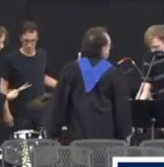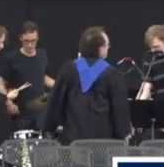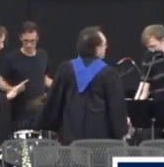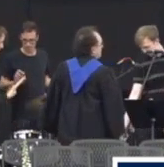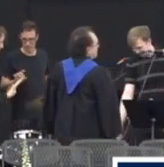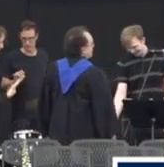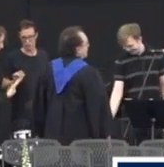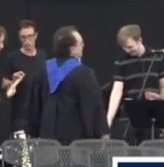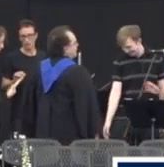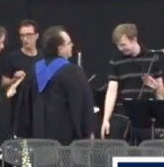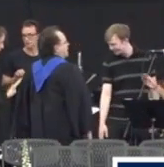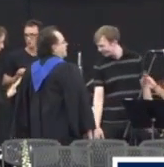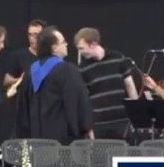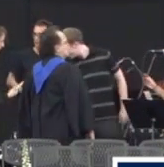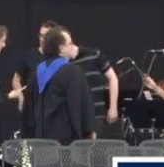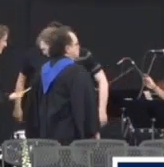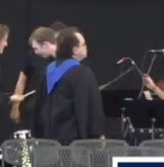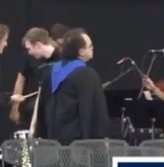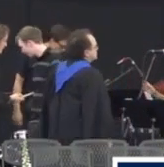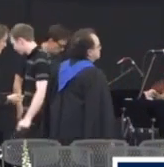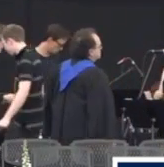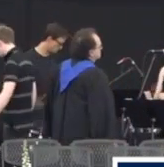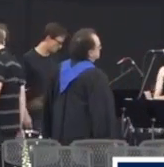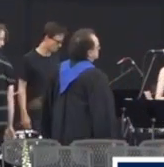She is toast.